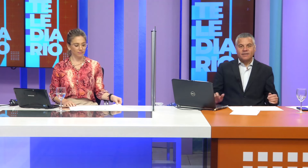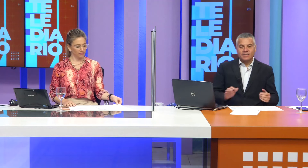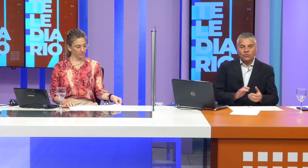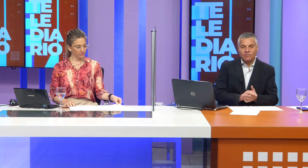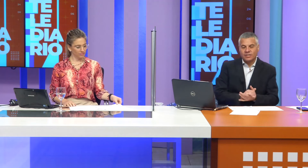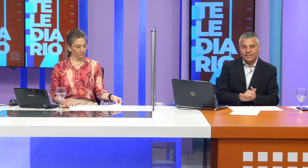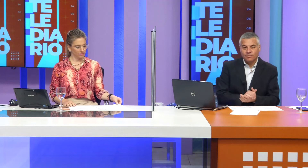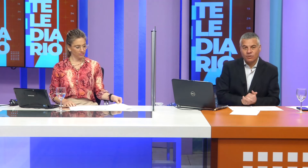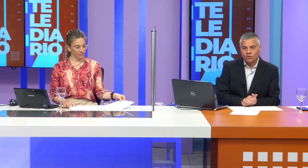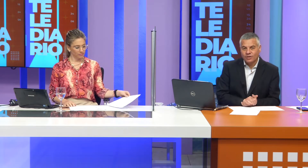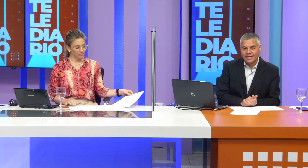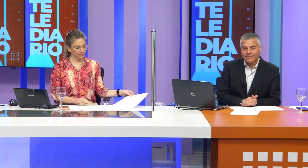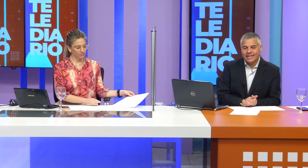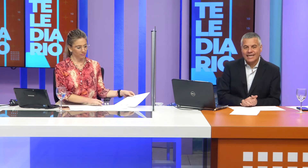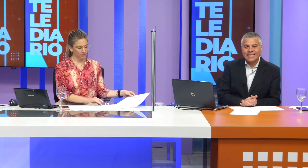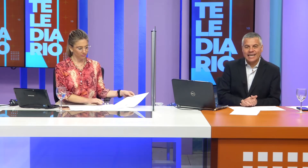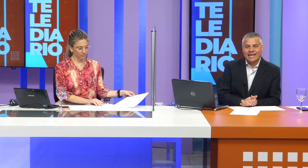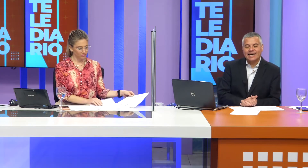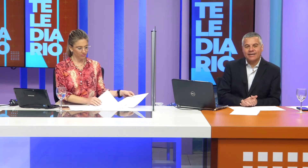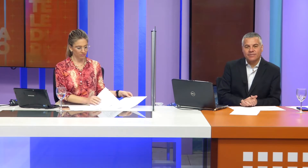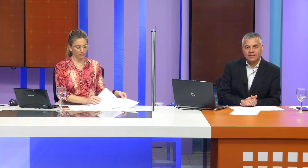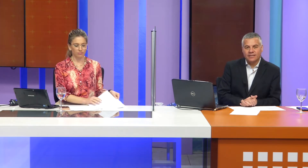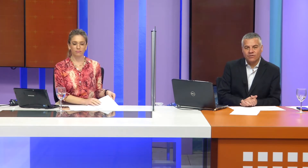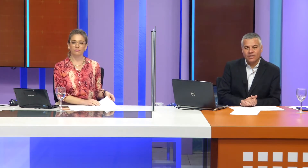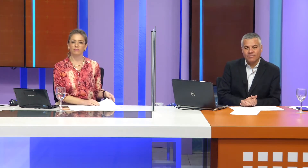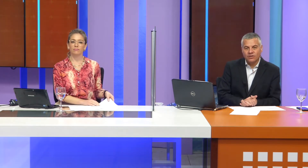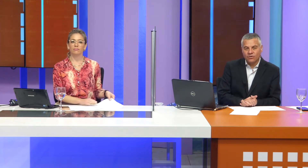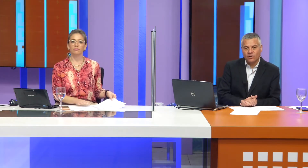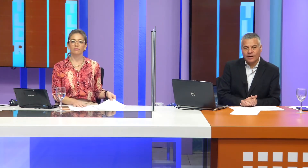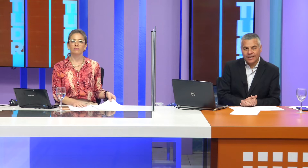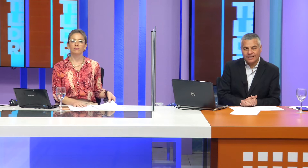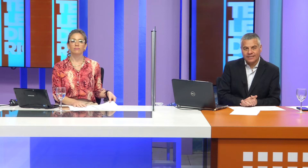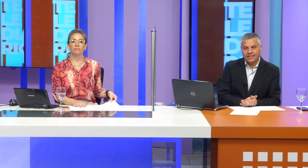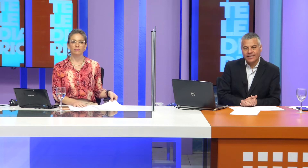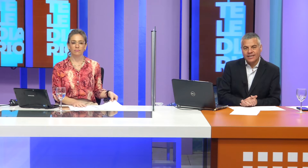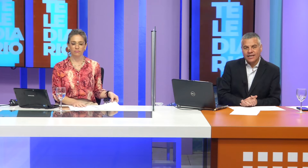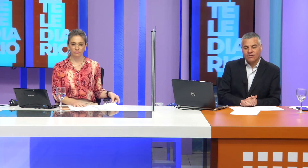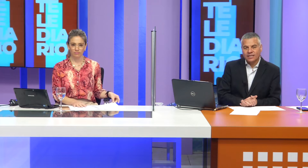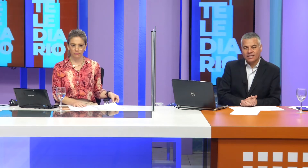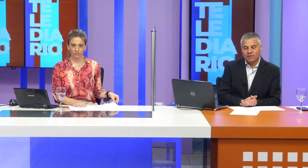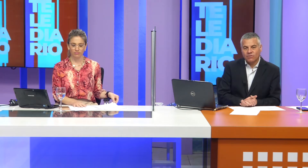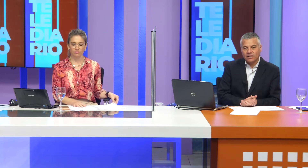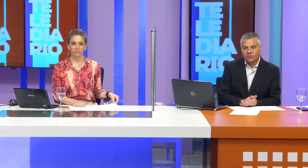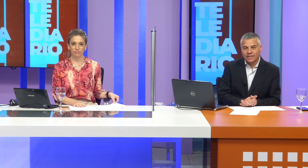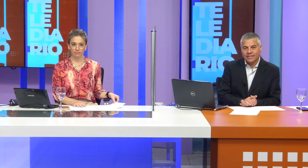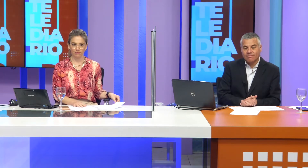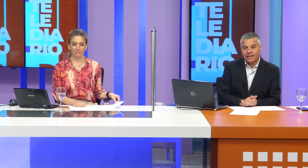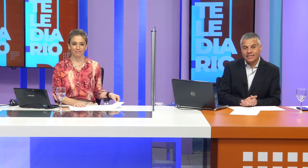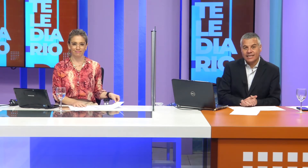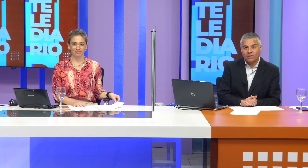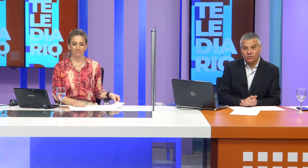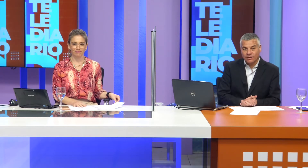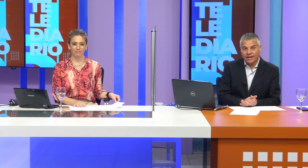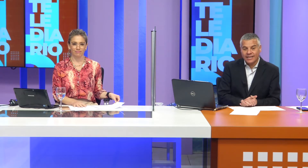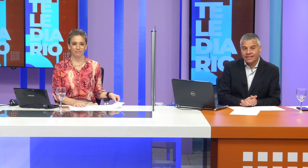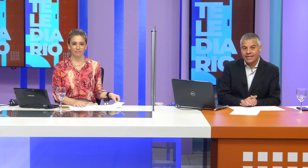Siempre saludamos este tipo de cuestiones que marcan claramente una mejora, un avance en lo que tiene que ver con una sociedad más